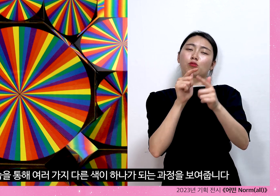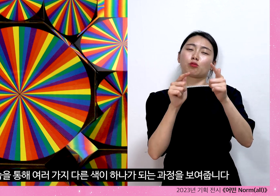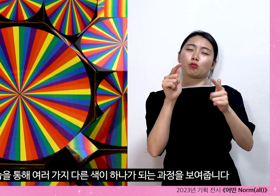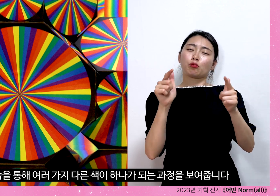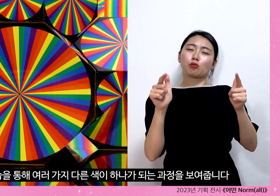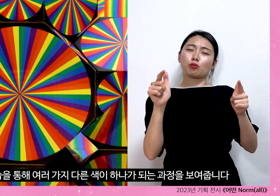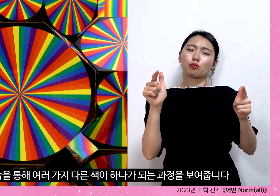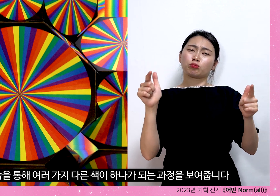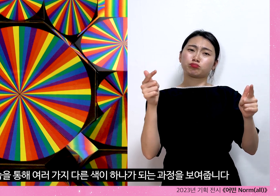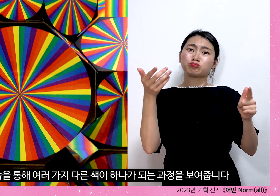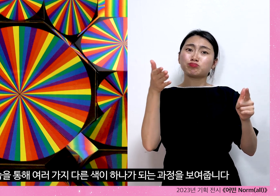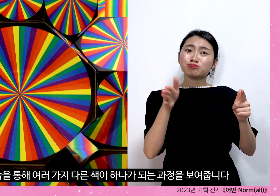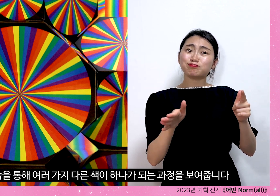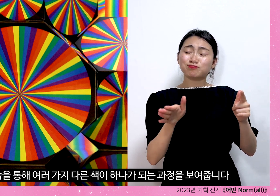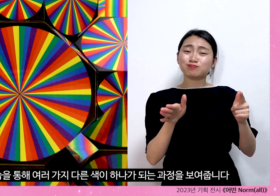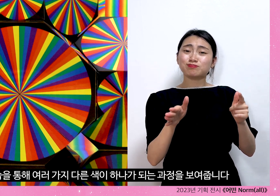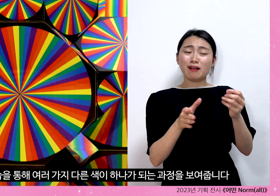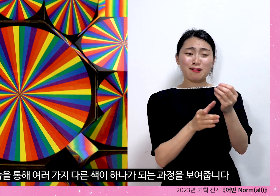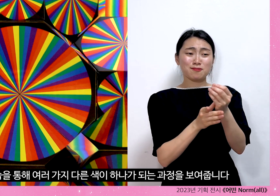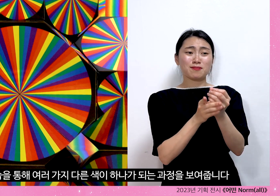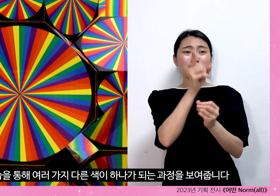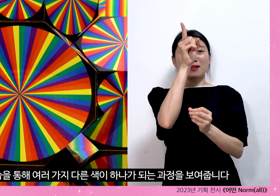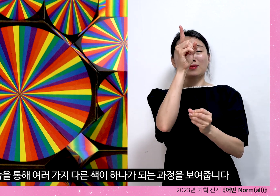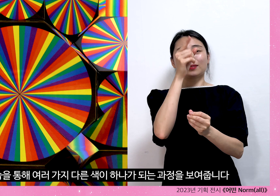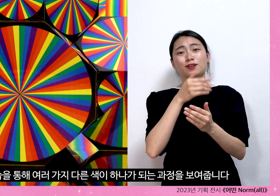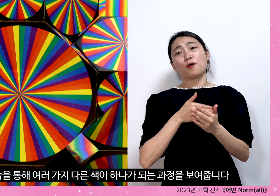하나가 되는 과정을 보여줍니다.